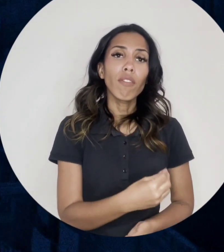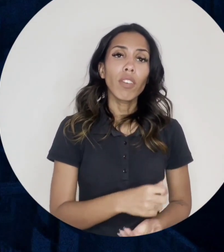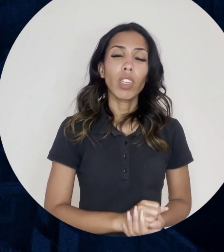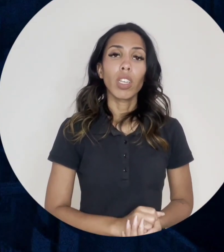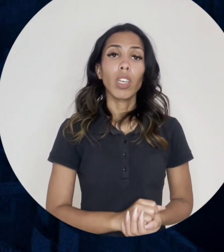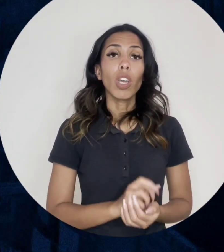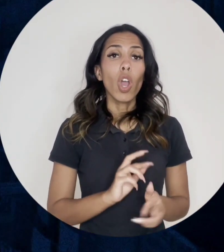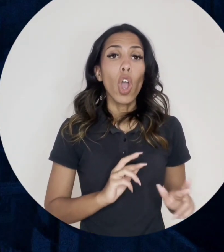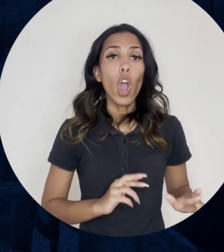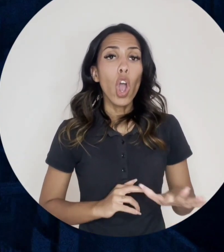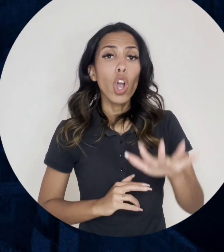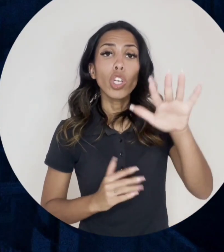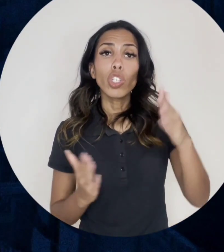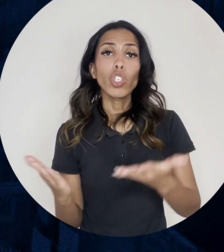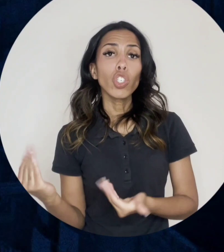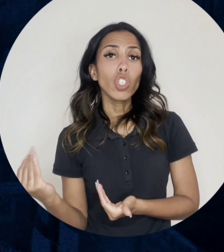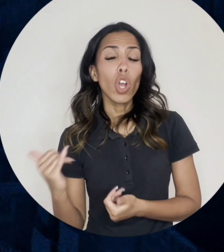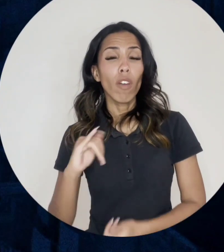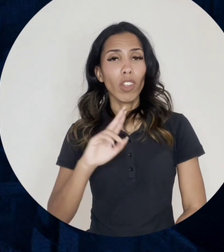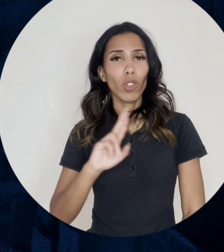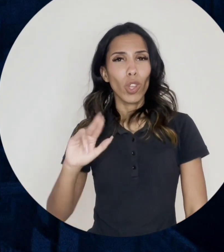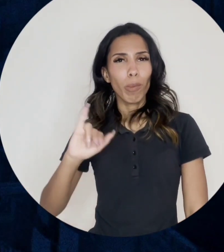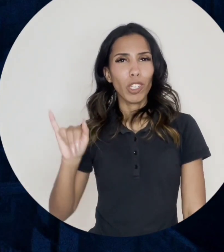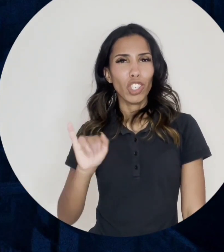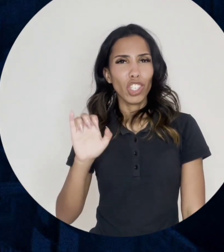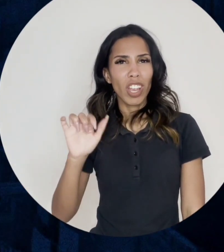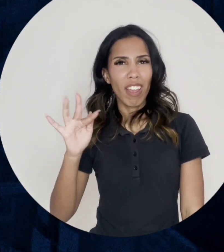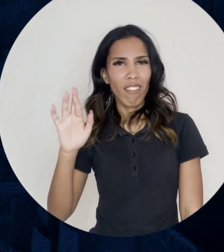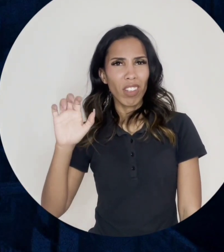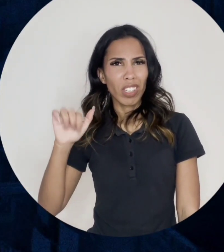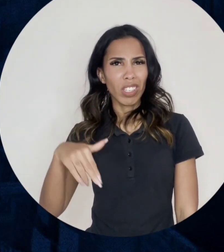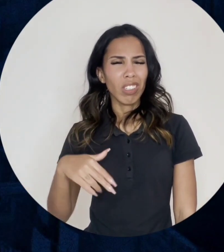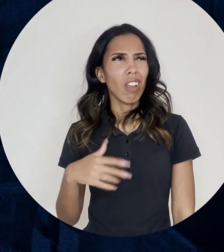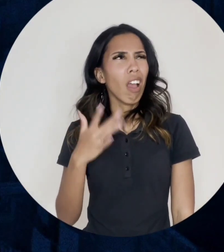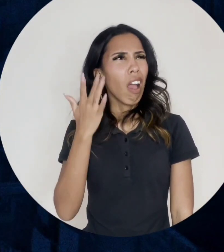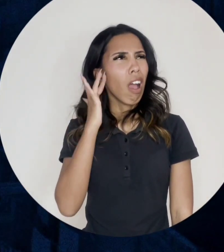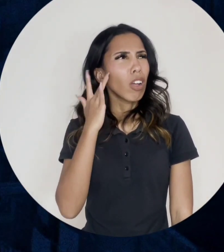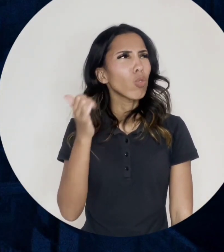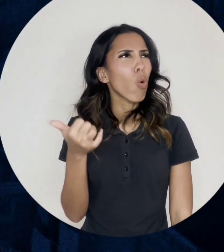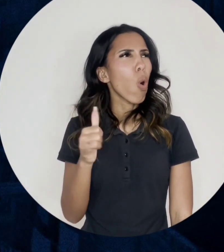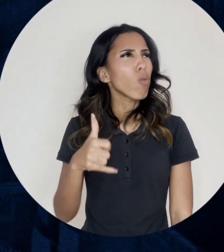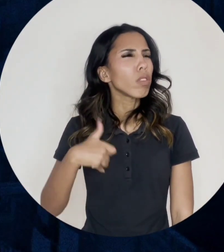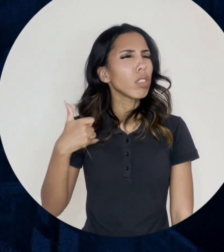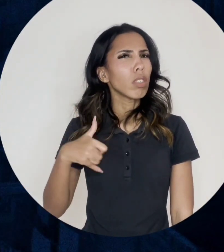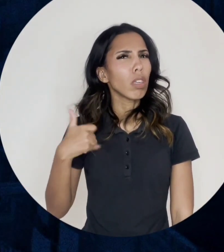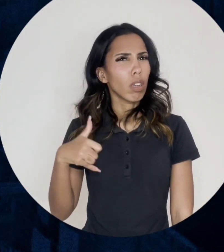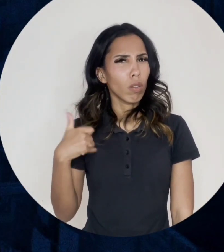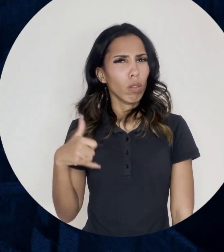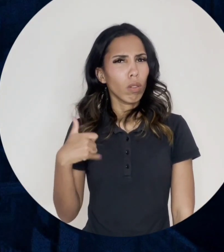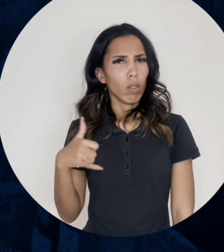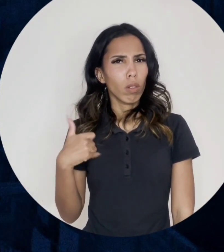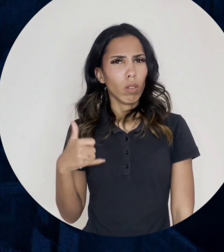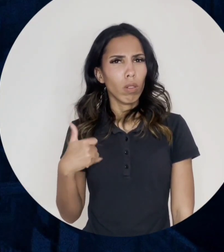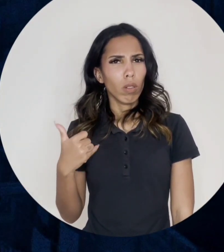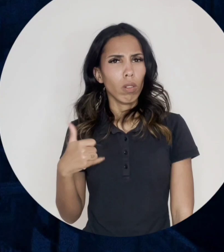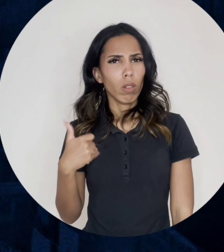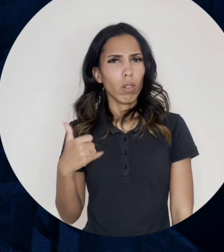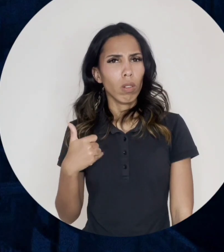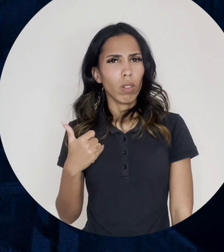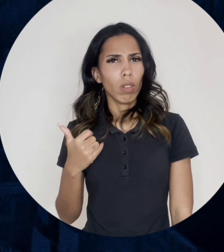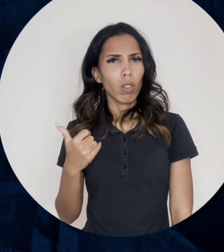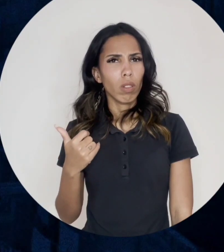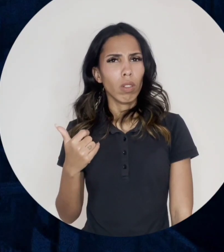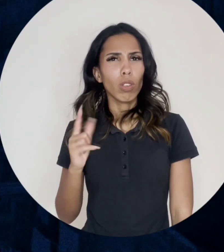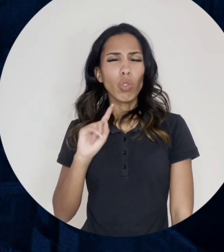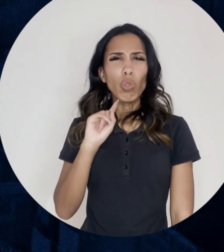na Rocinha, um jovem, o Jefferson. Eu acho que o Jefferson tinha 11 anos, não sei. E ele é sujo, cara, que não me